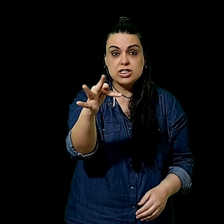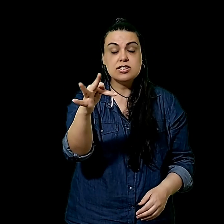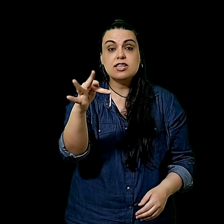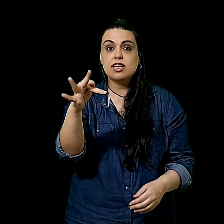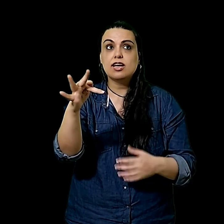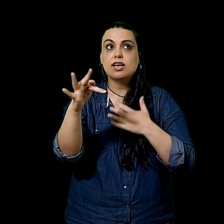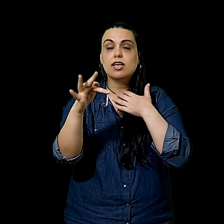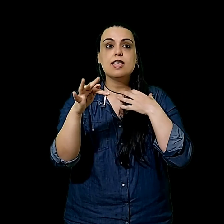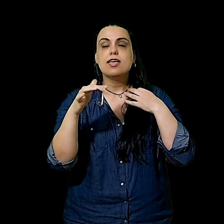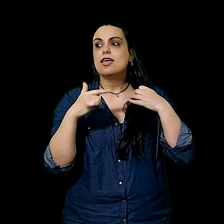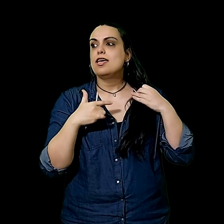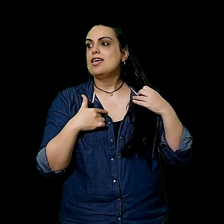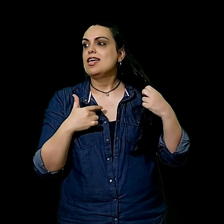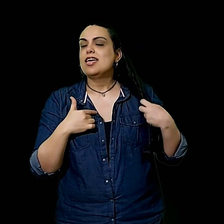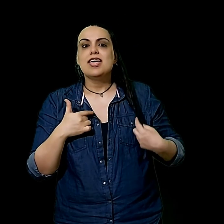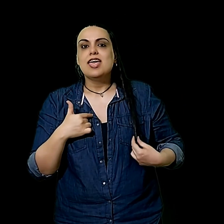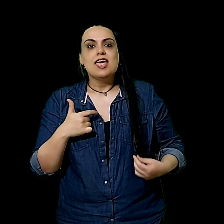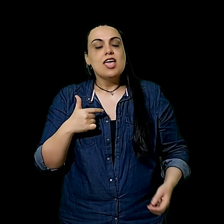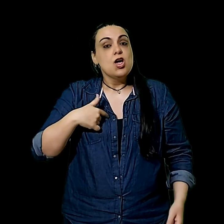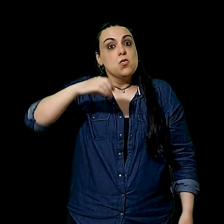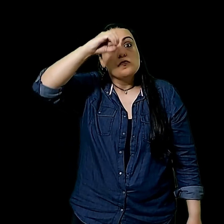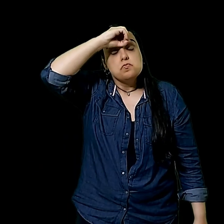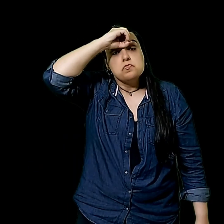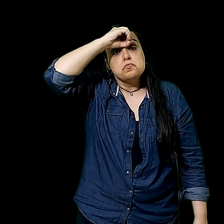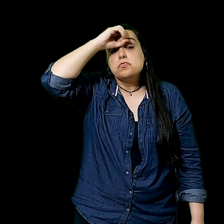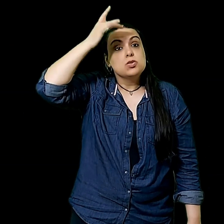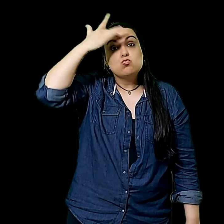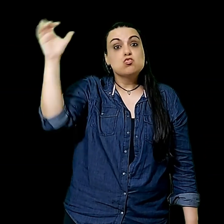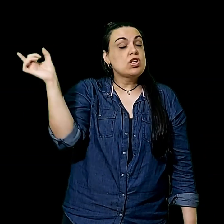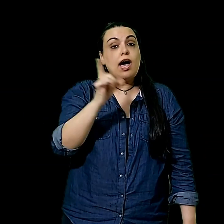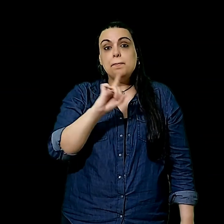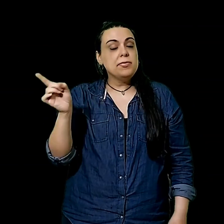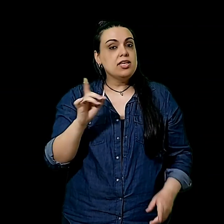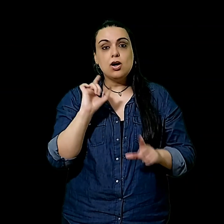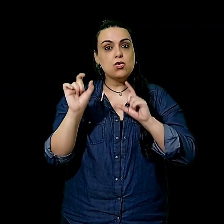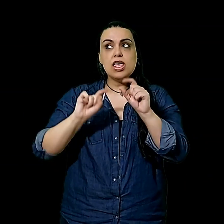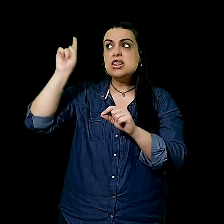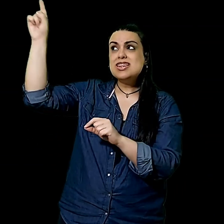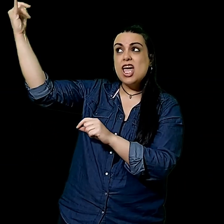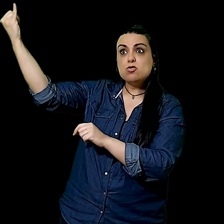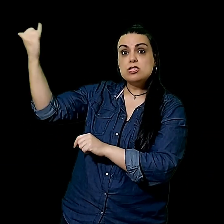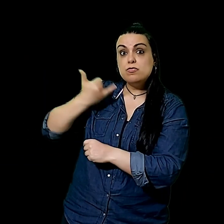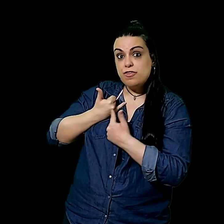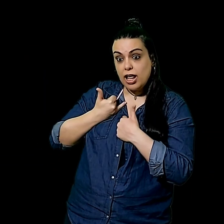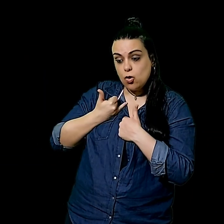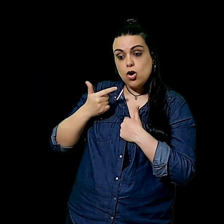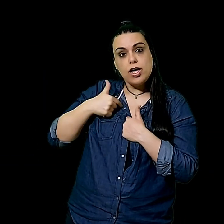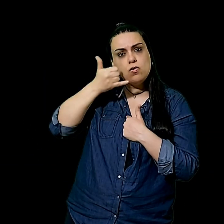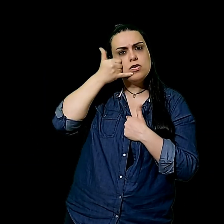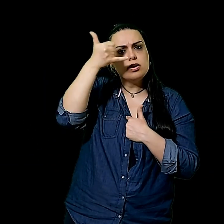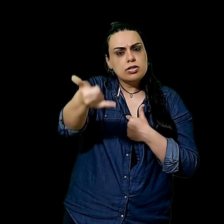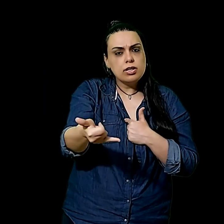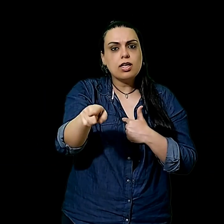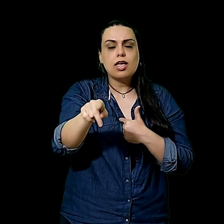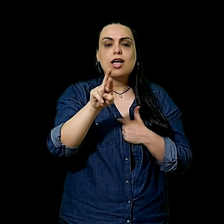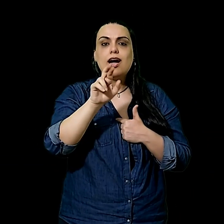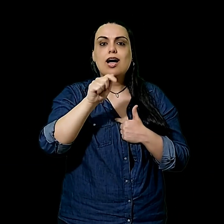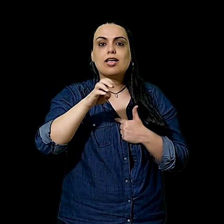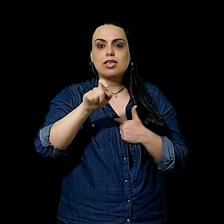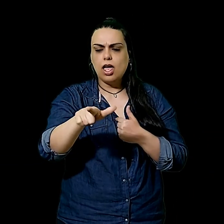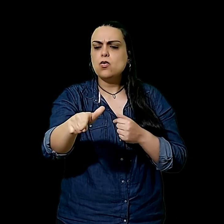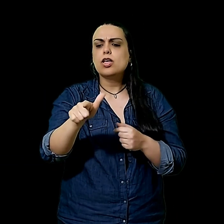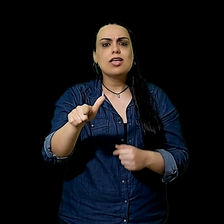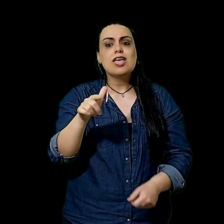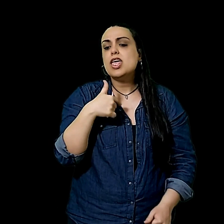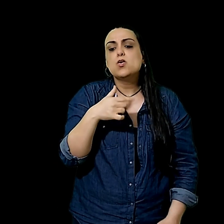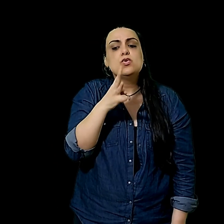eu não tinha noção disso certa feita, quando Deus falou comigo, e eu disse assim, Raquel, eu não sei,